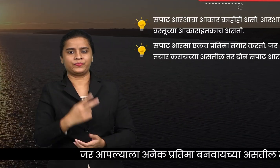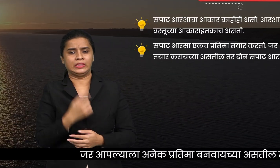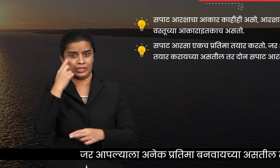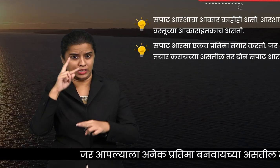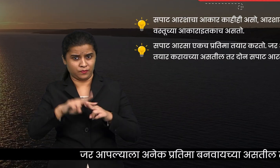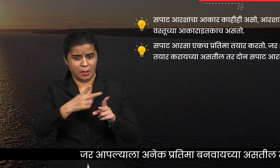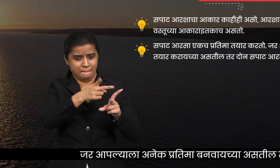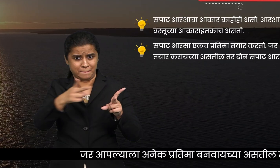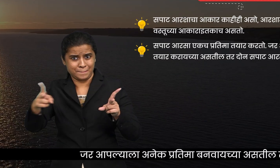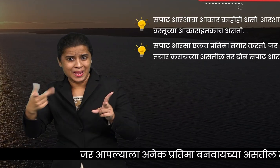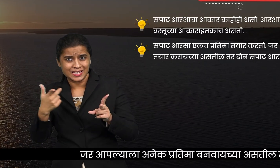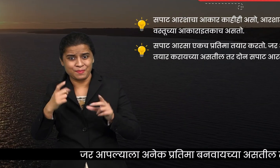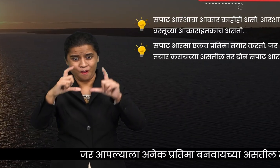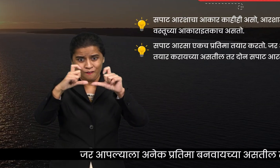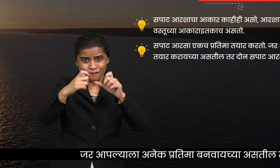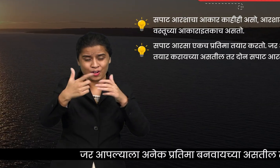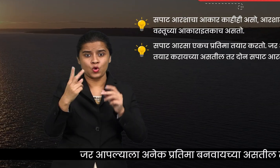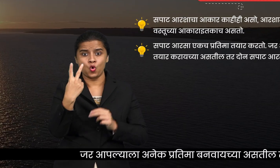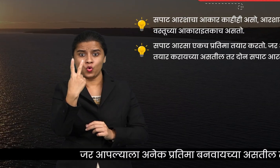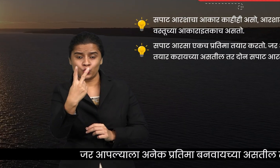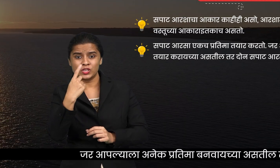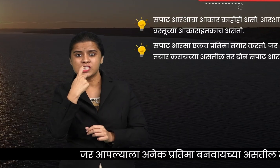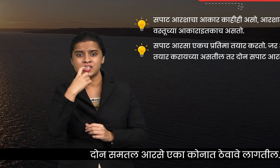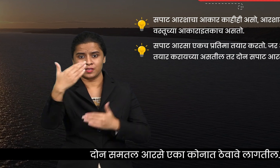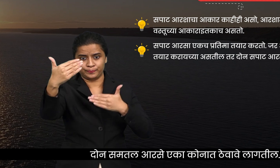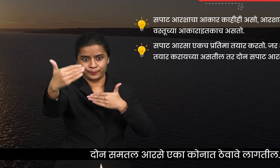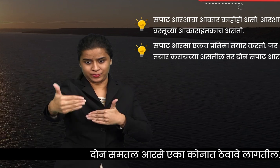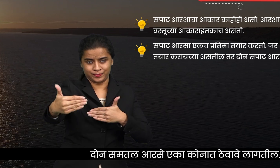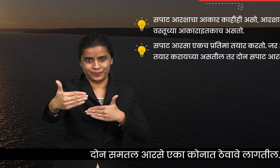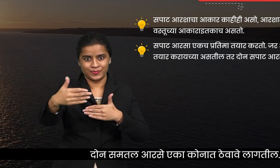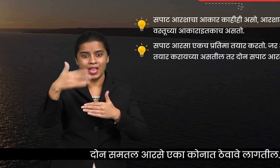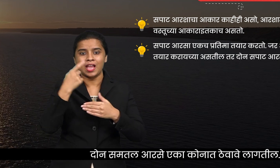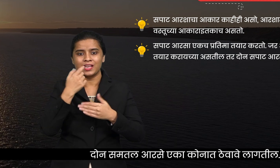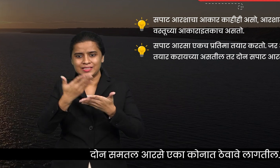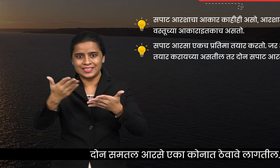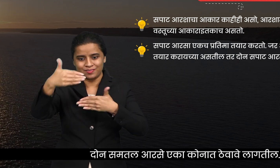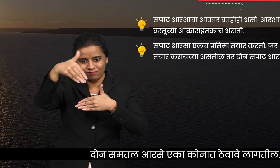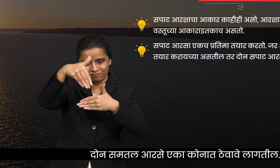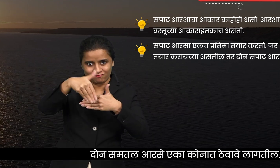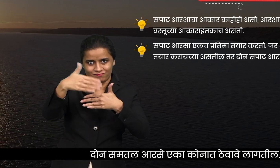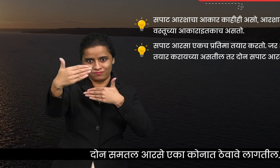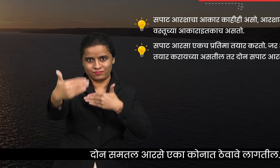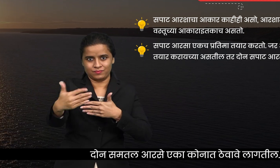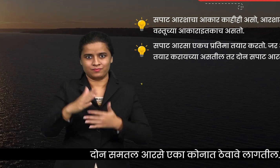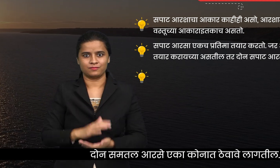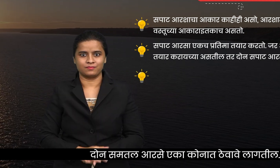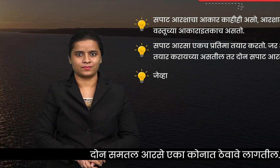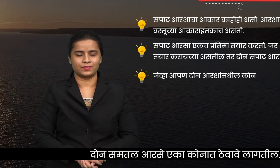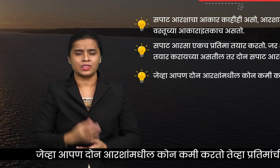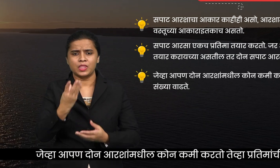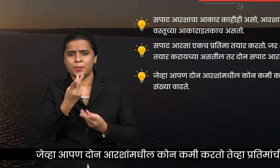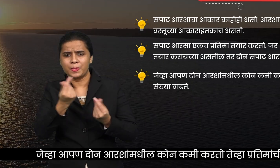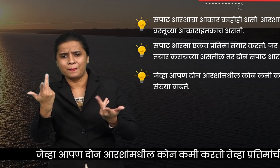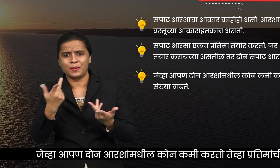जर आपल्याला अनेक प्रतिमा बनवायच्या असतील तर 2 समतोल आरसे एका कोनात ठेवले